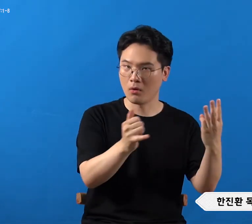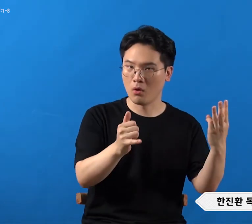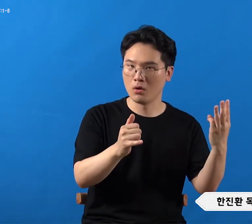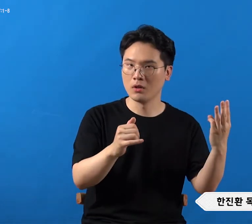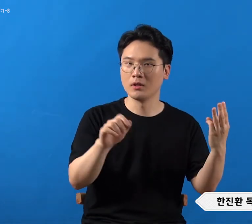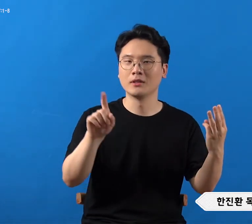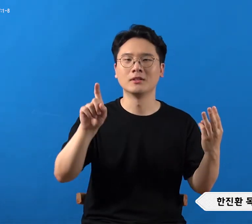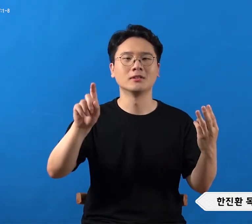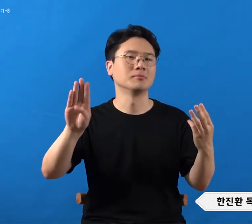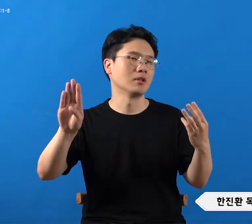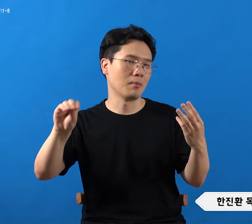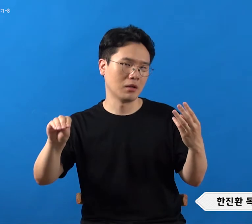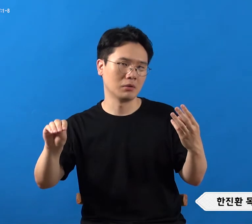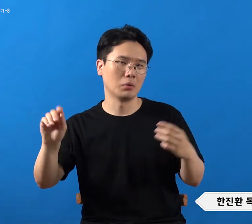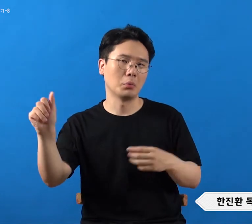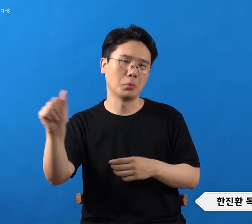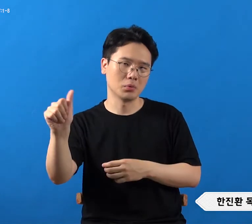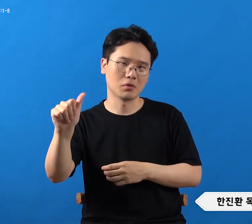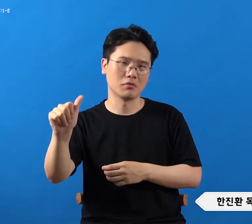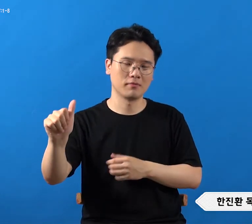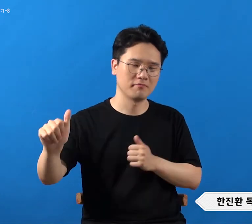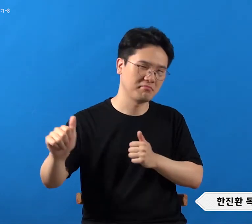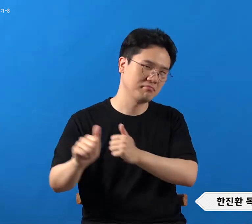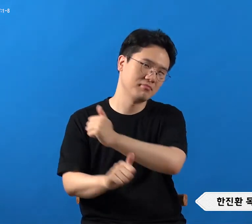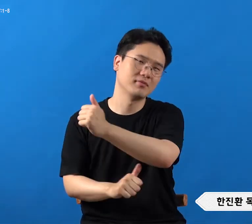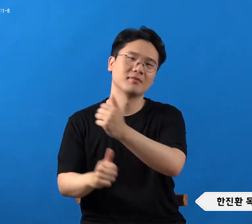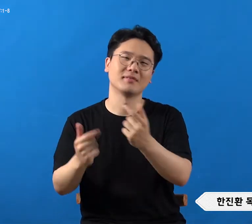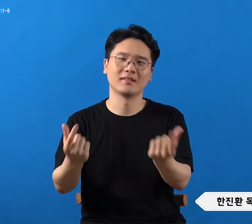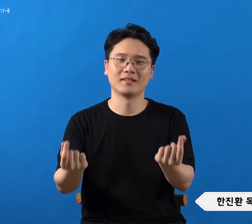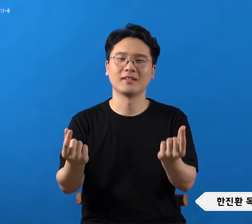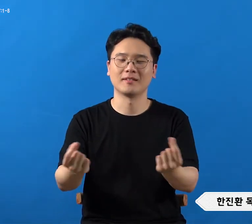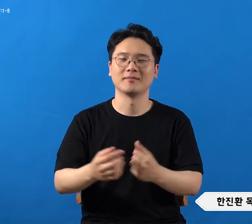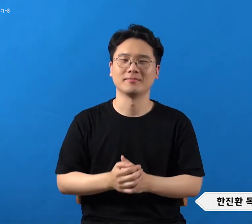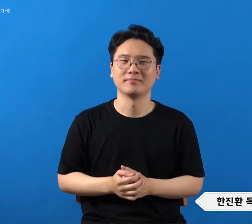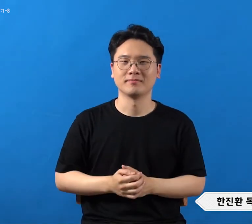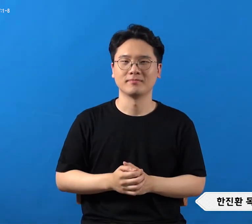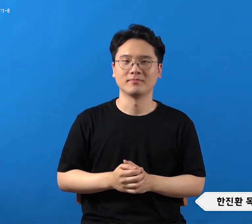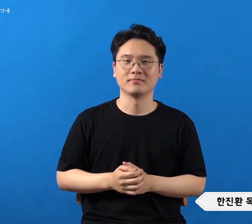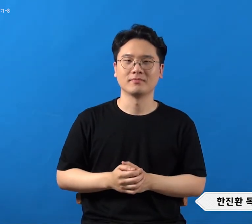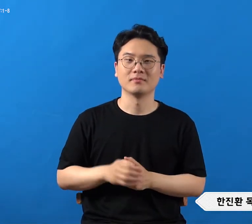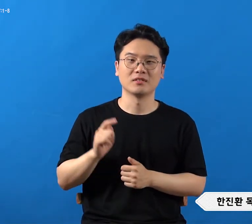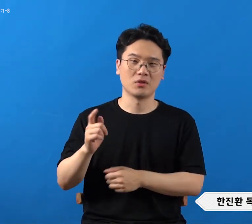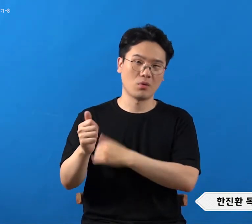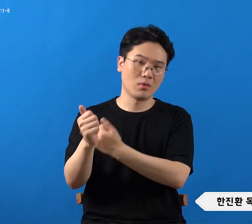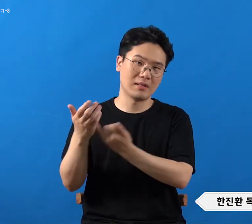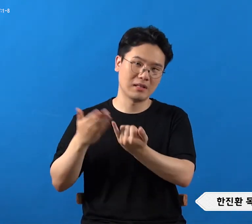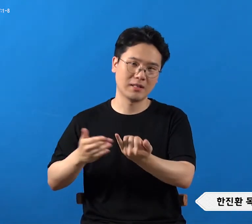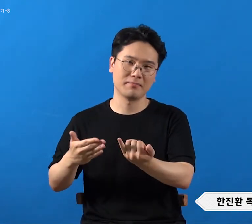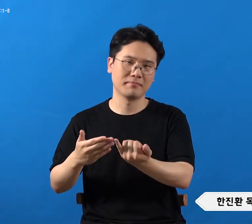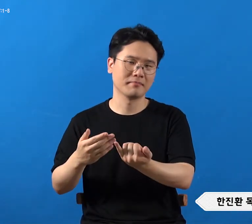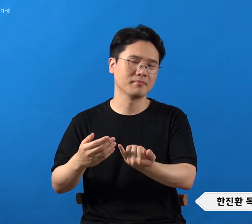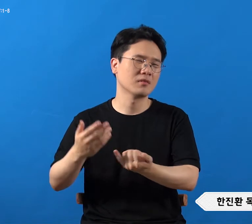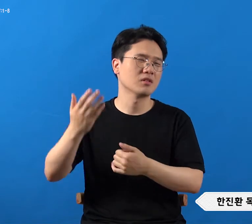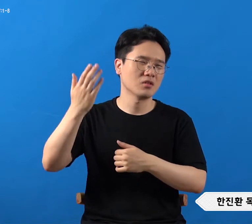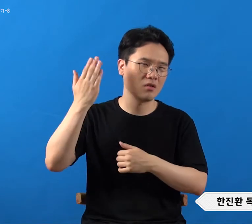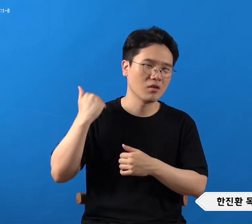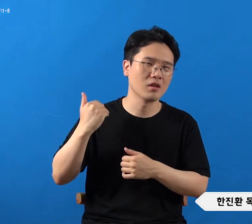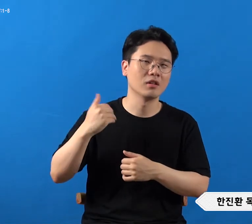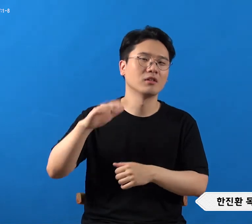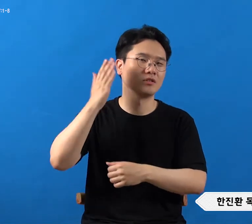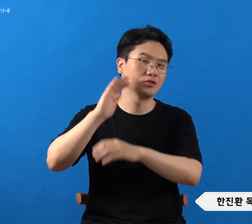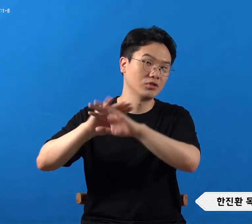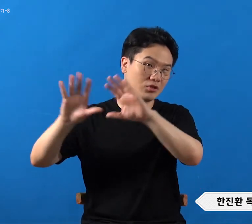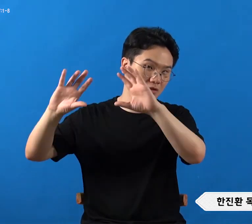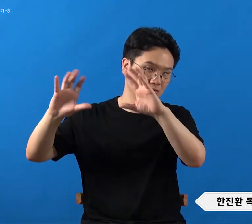물리치게 하신 것이죠. 그 권사님은 몇 년 전에 천국 가셨고, 그 권사님 딸이